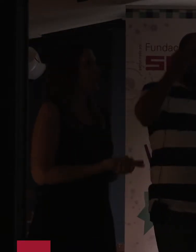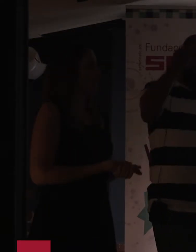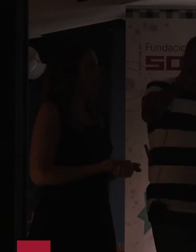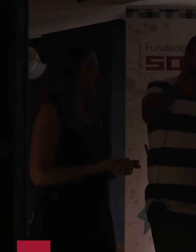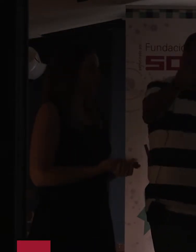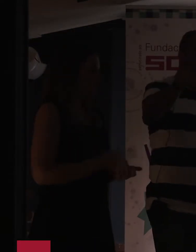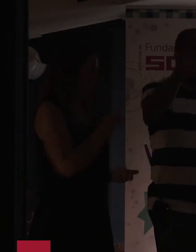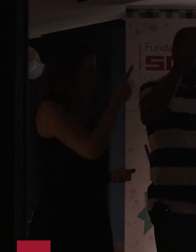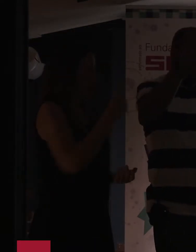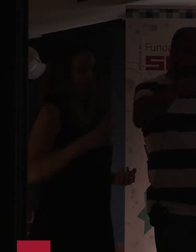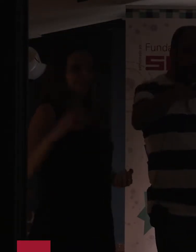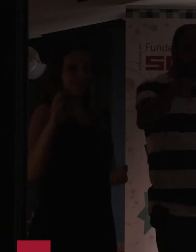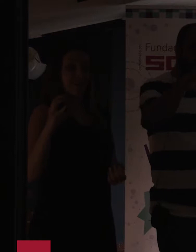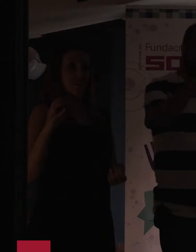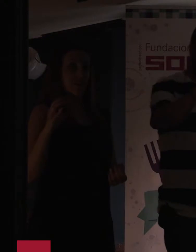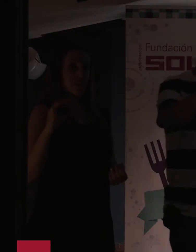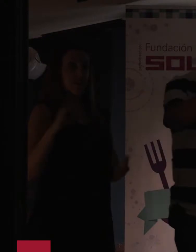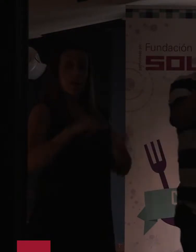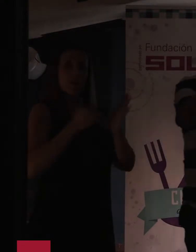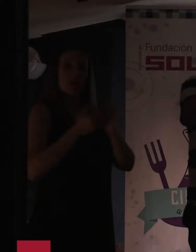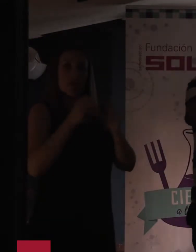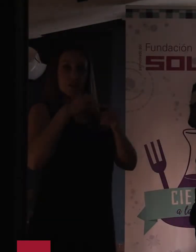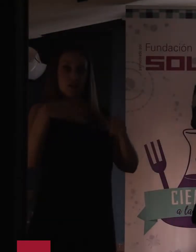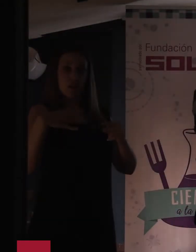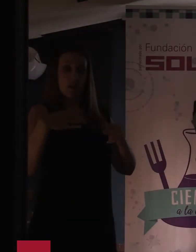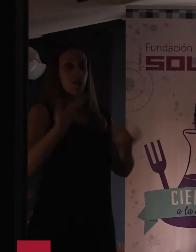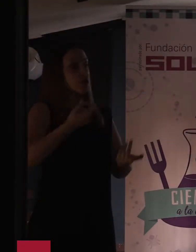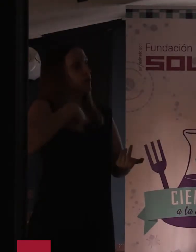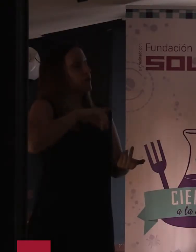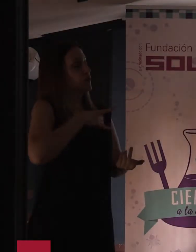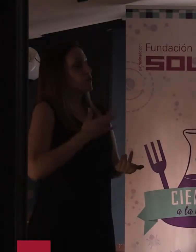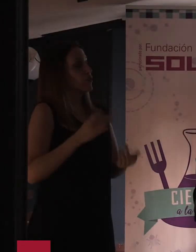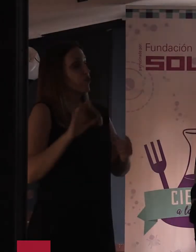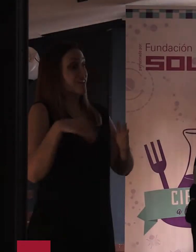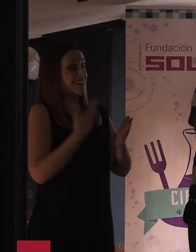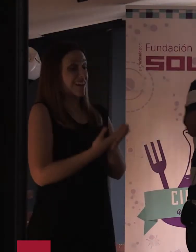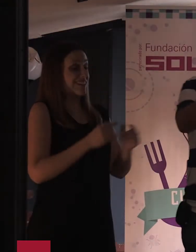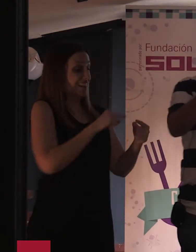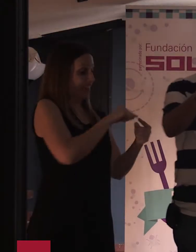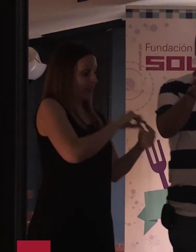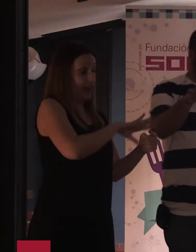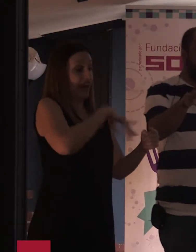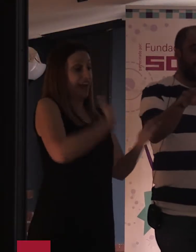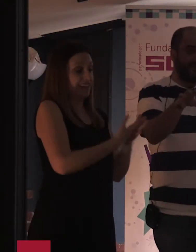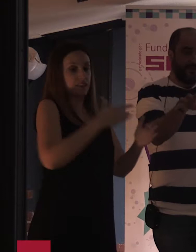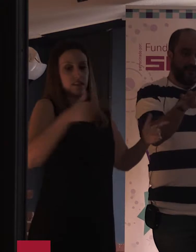una señal llega a un sistema neuronal y somos capaces de llevarla a otro sistema neuronal que está físicamente